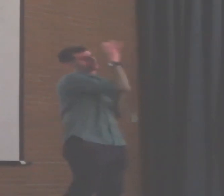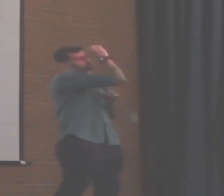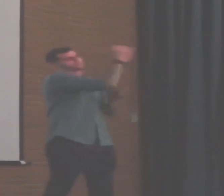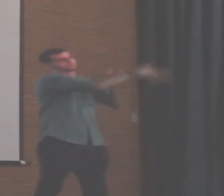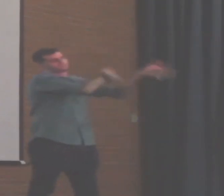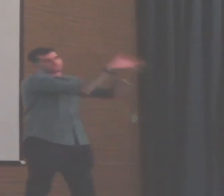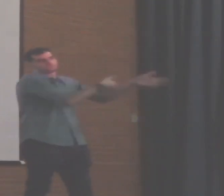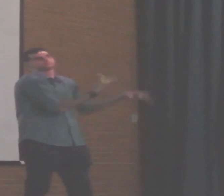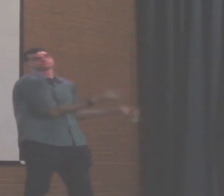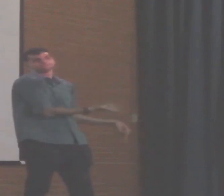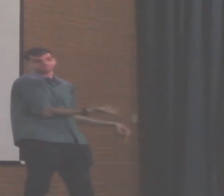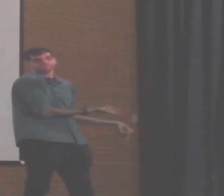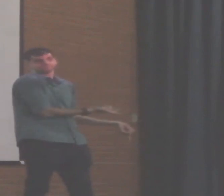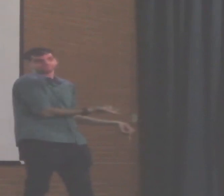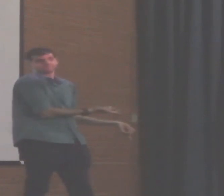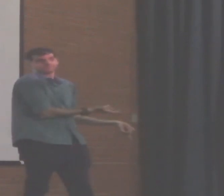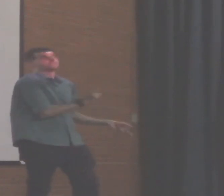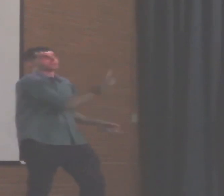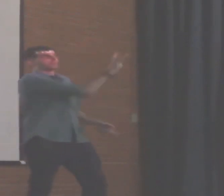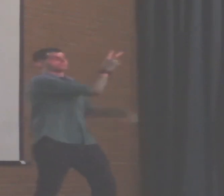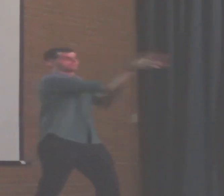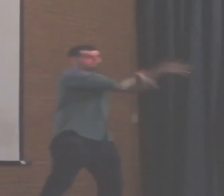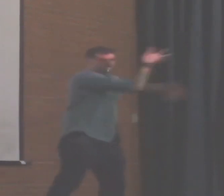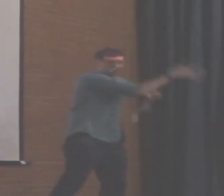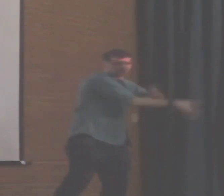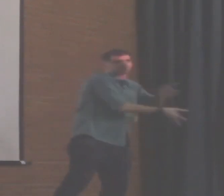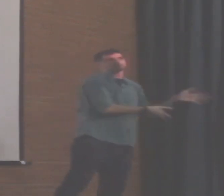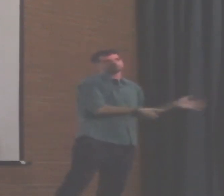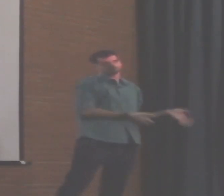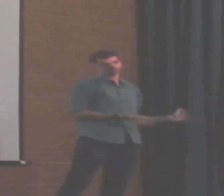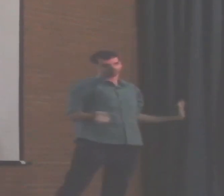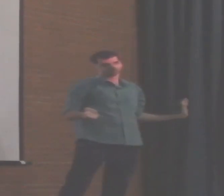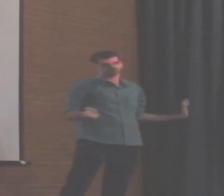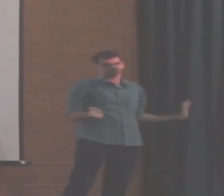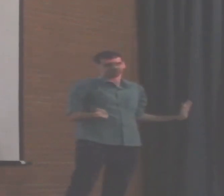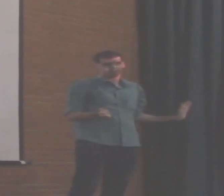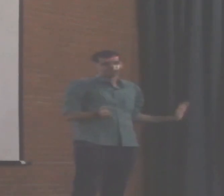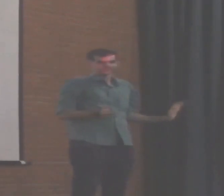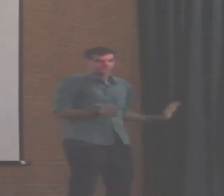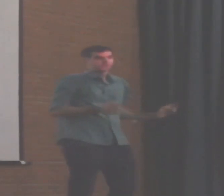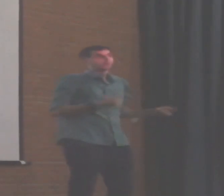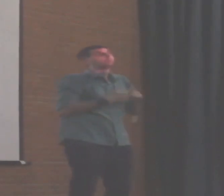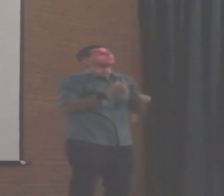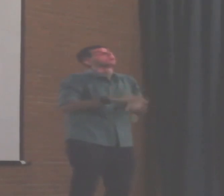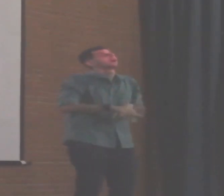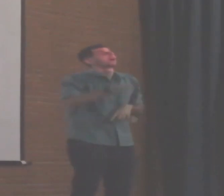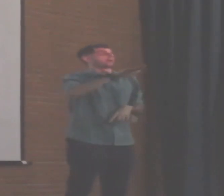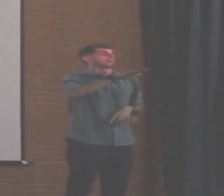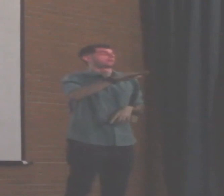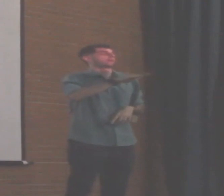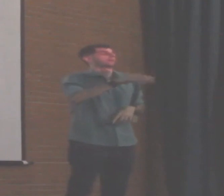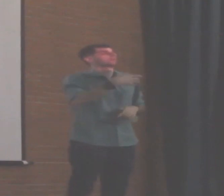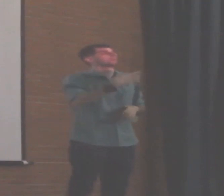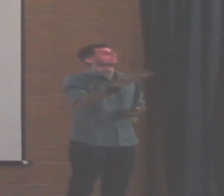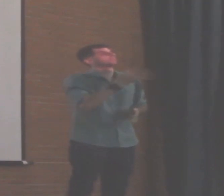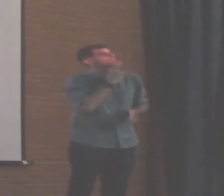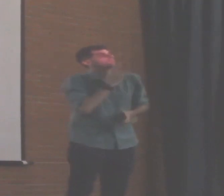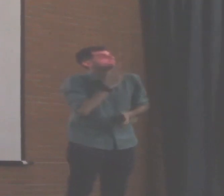dia a situação mudou. As famílias, elas precisam aprender a língua de sinais, elas precisam valorizar a língua de sinais. Porque assim, a criança ela